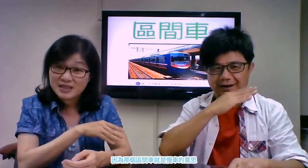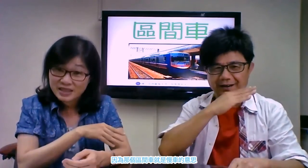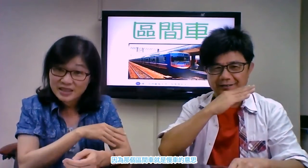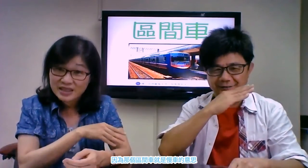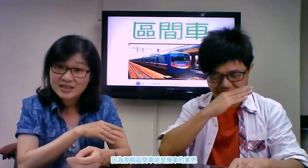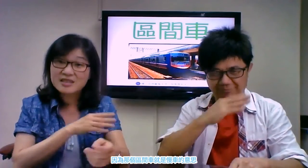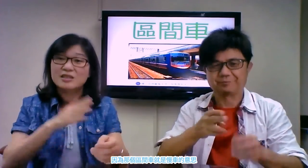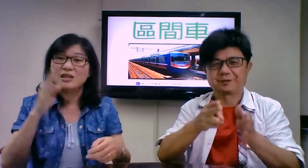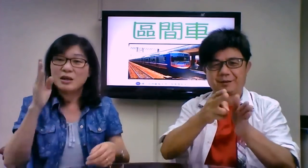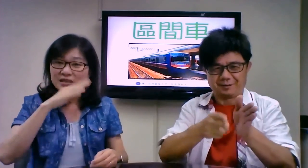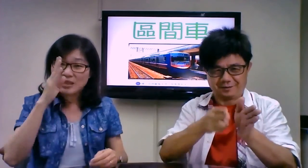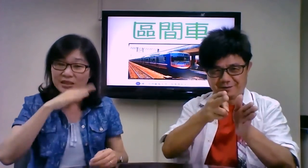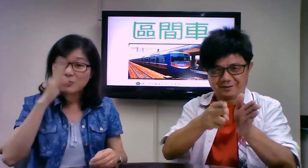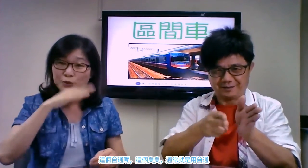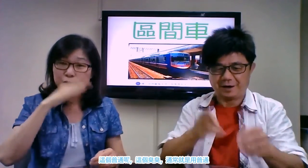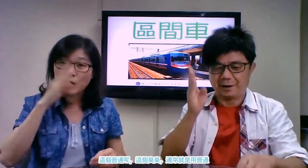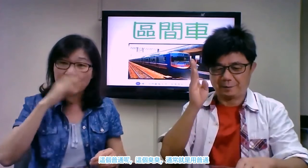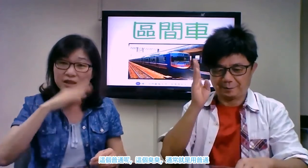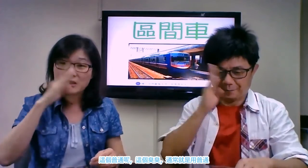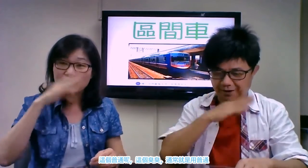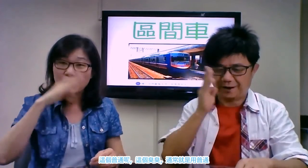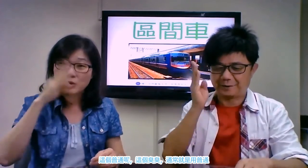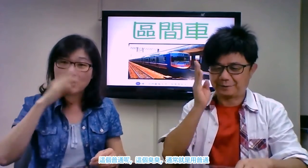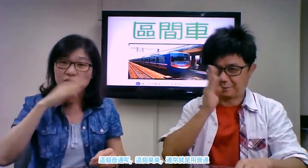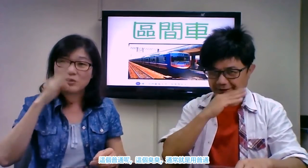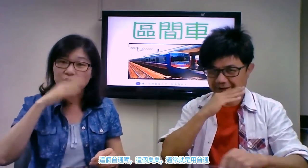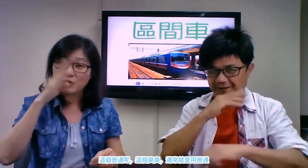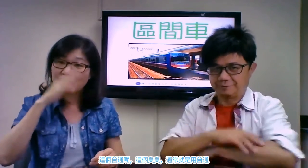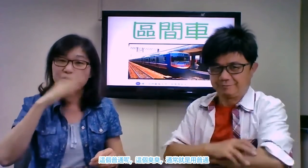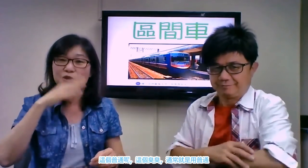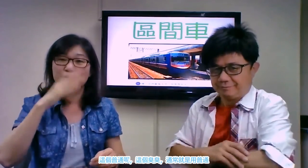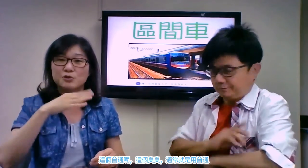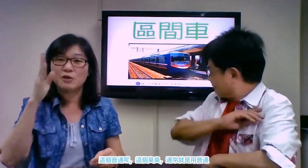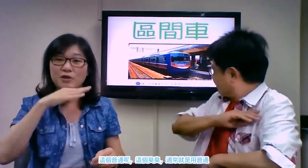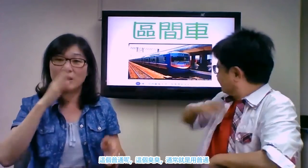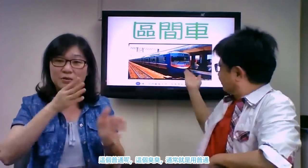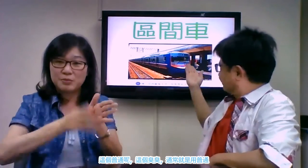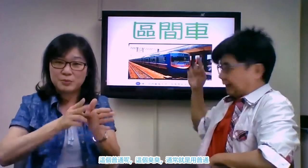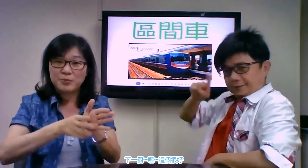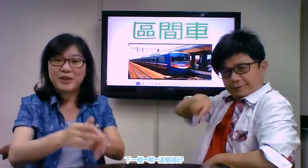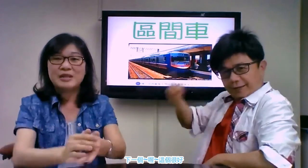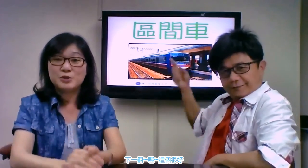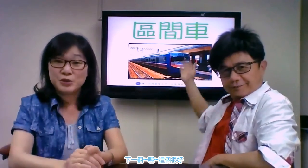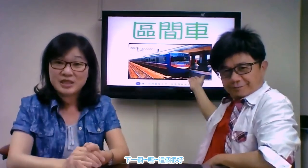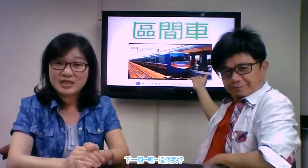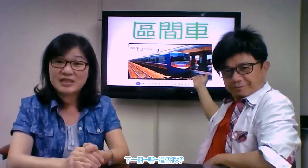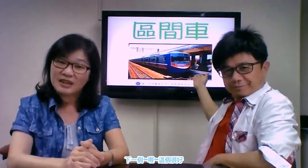的意思。这个普通呢，这个臭通常就是用普通啊。区间车，好，下